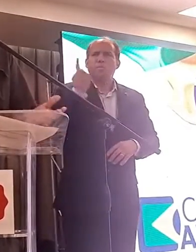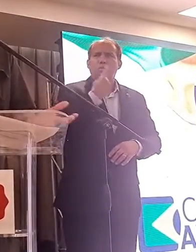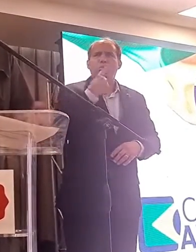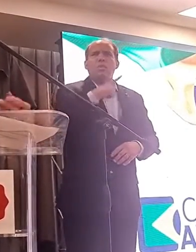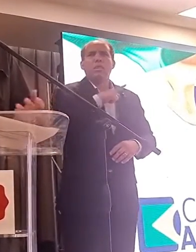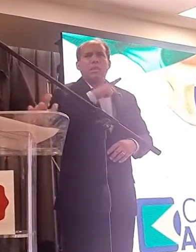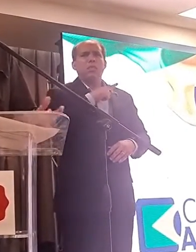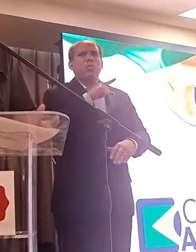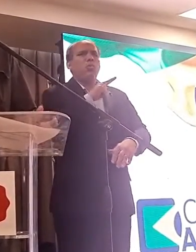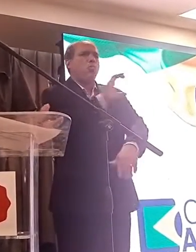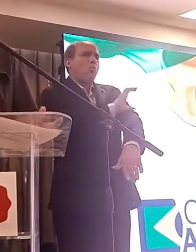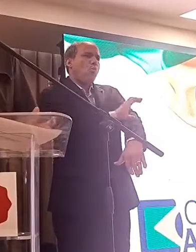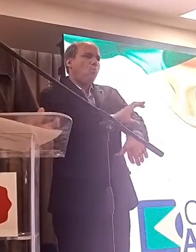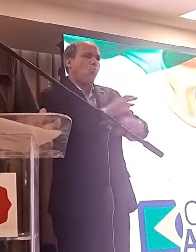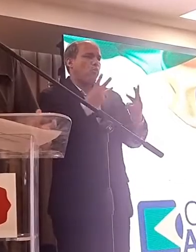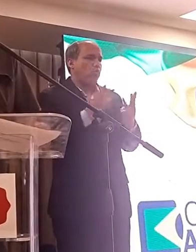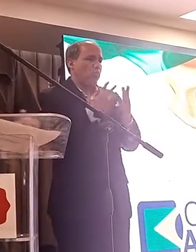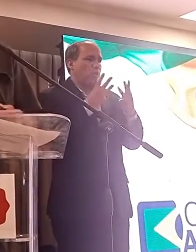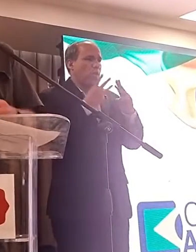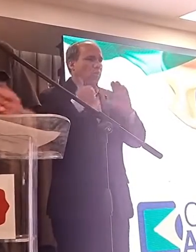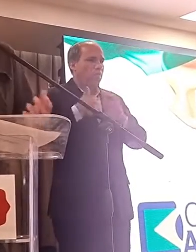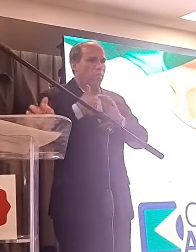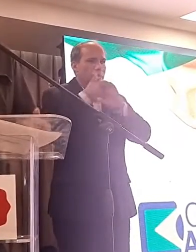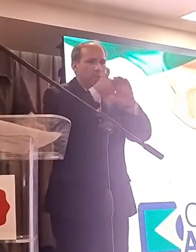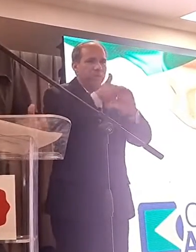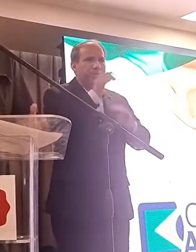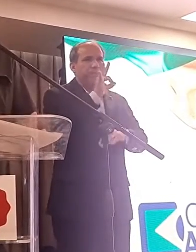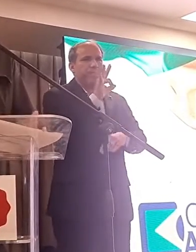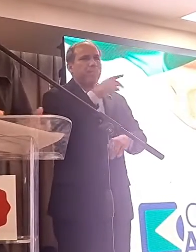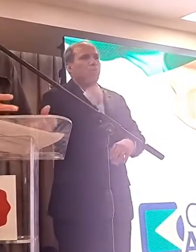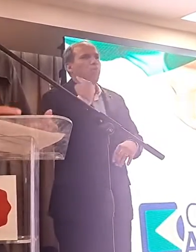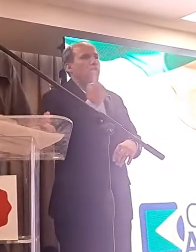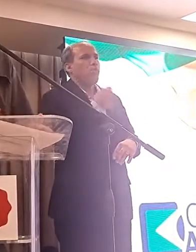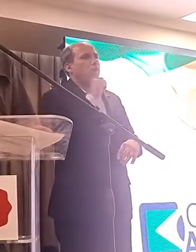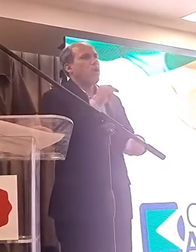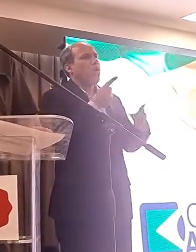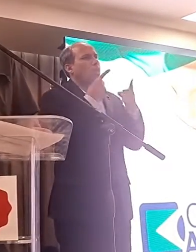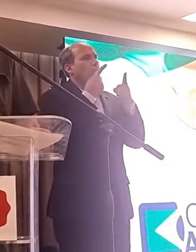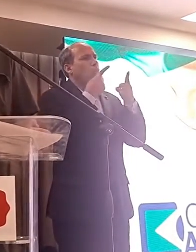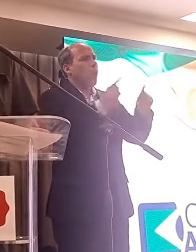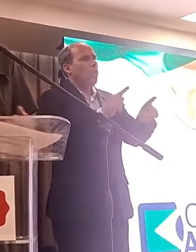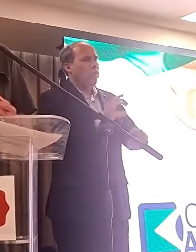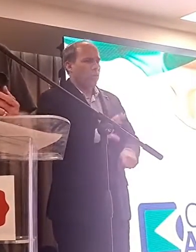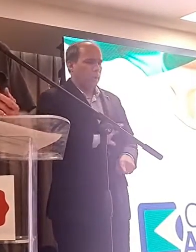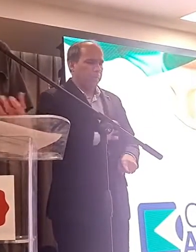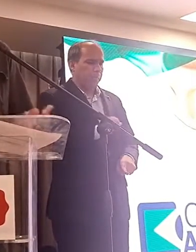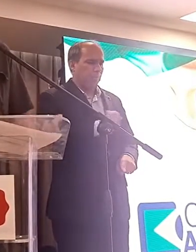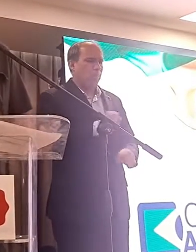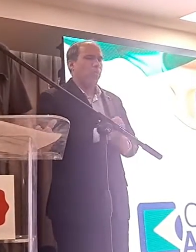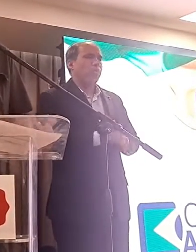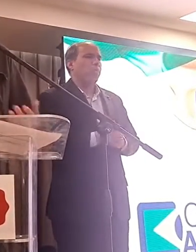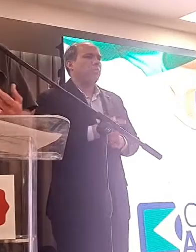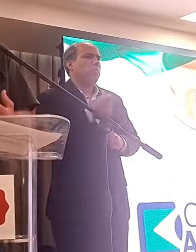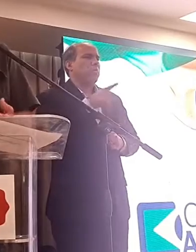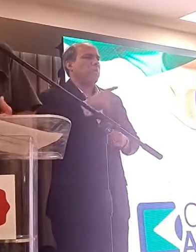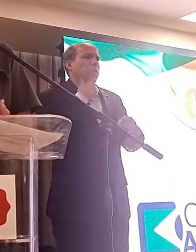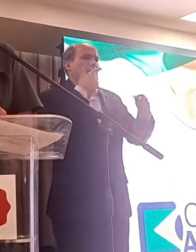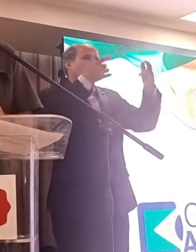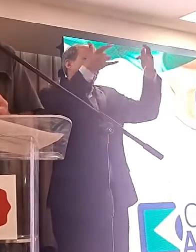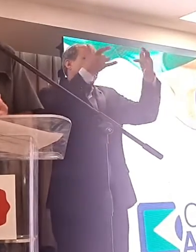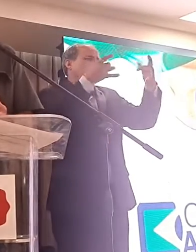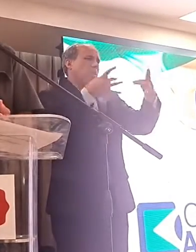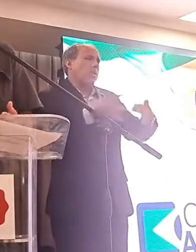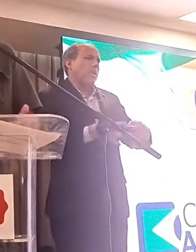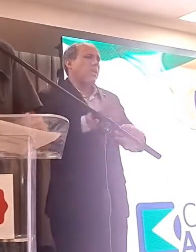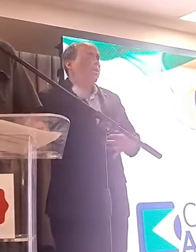uma cultura judaico-cristã. Né? E nós aqui somos contra o aborto. Achamos que entrar em detalhes, entendemos que a